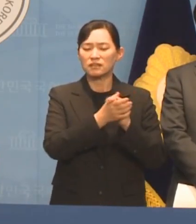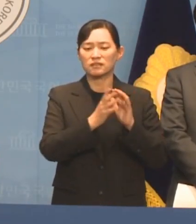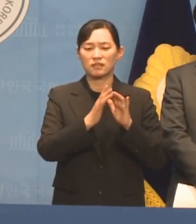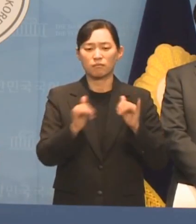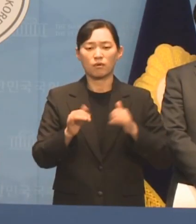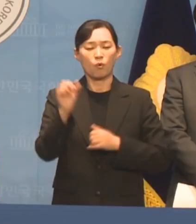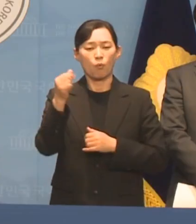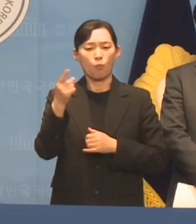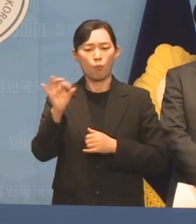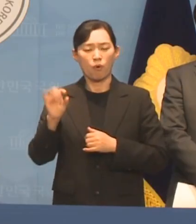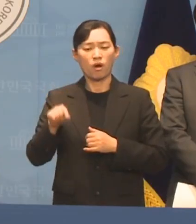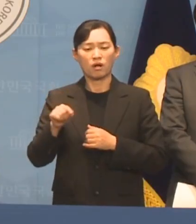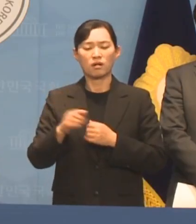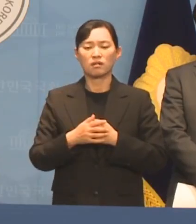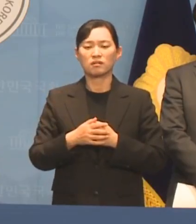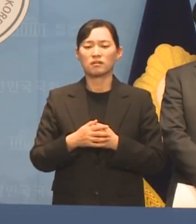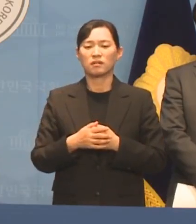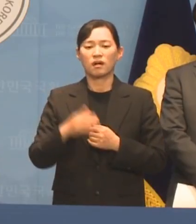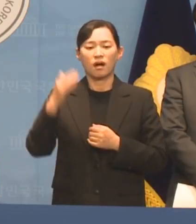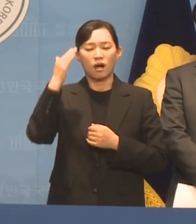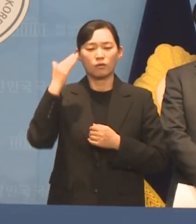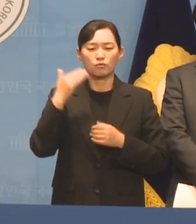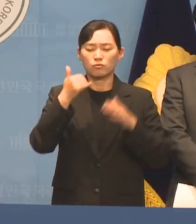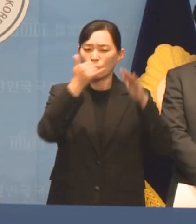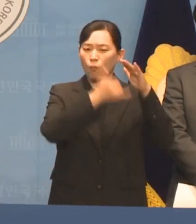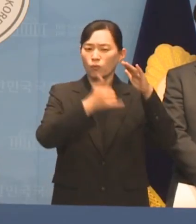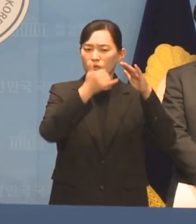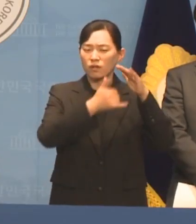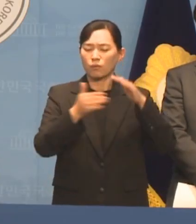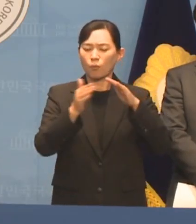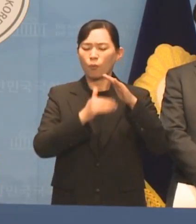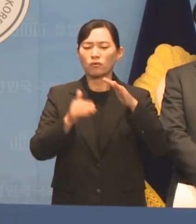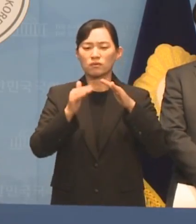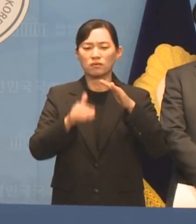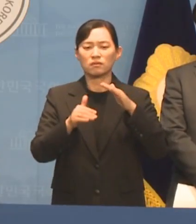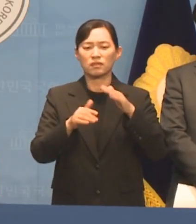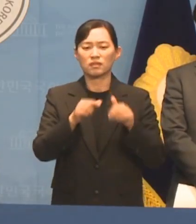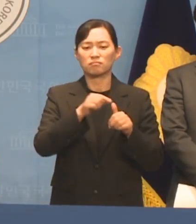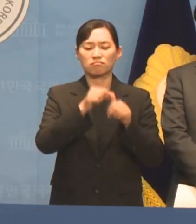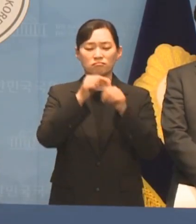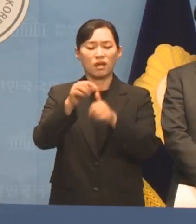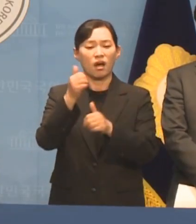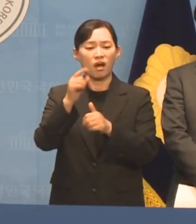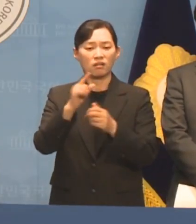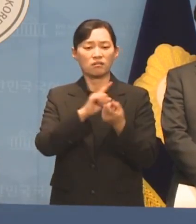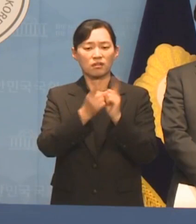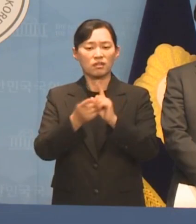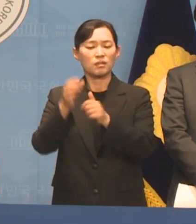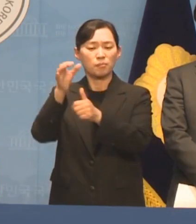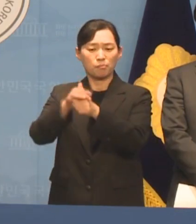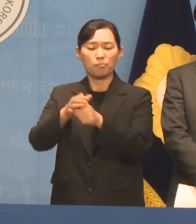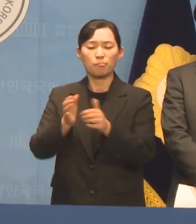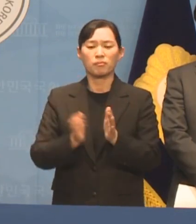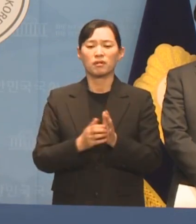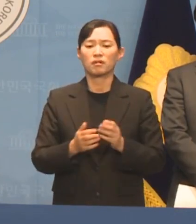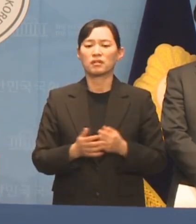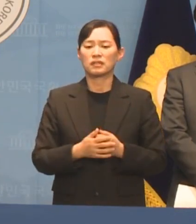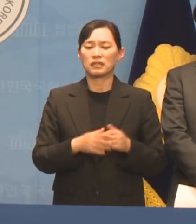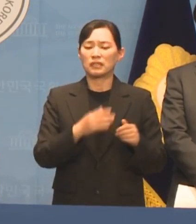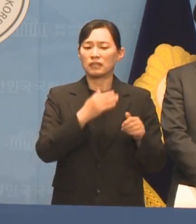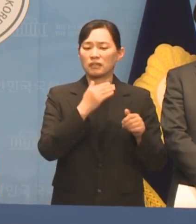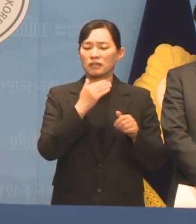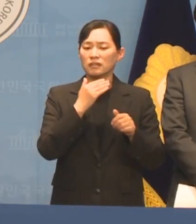황영식 전 주필을 한국광해광업공단 사장으로 한덕수 권한대행이 임명했습니다. 탄핵된